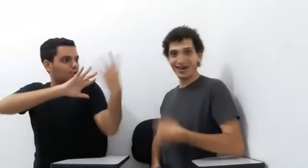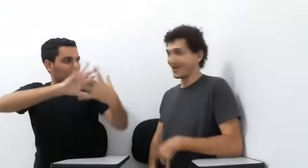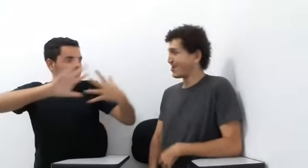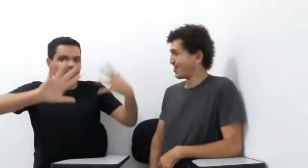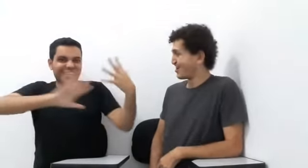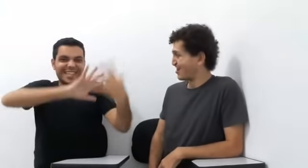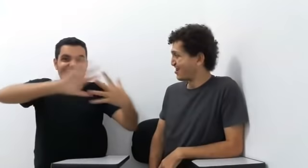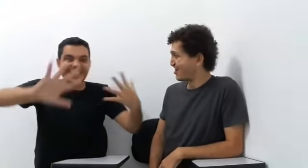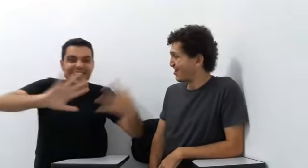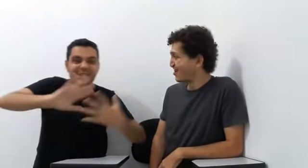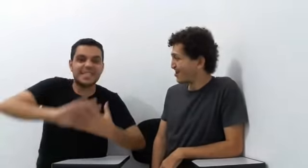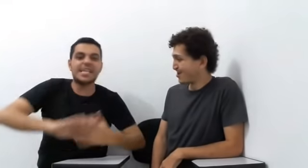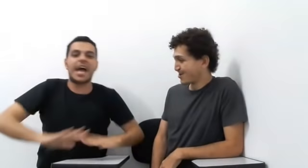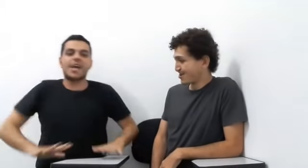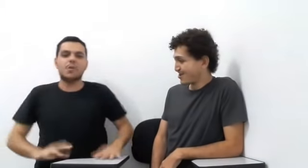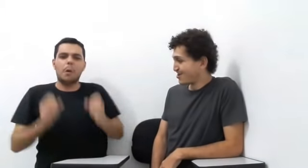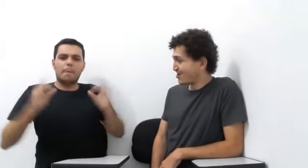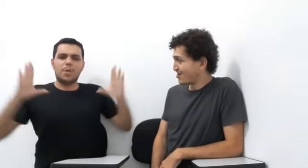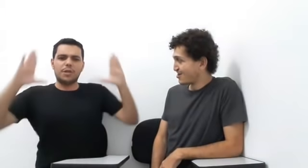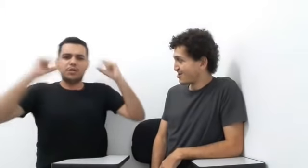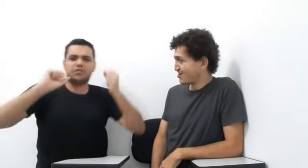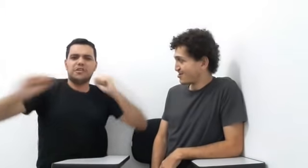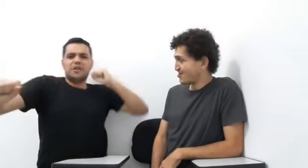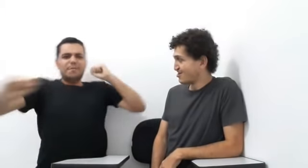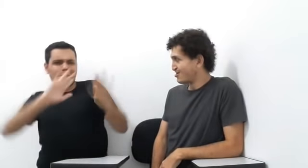surdos sinalizando assim, aí eu, boa noite.